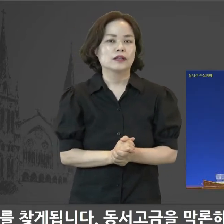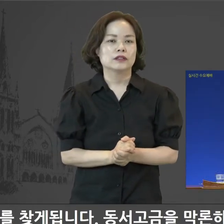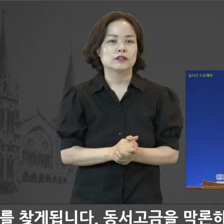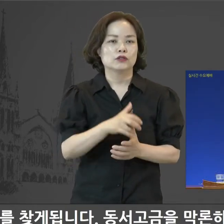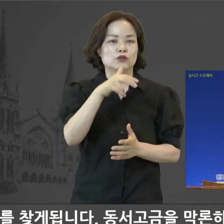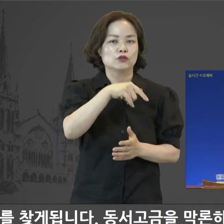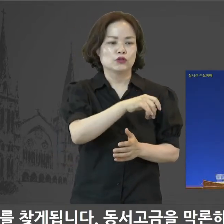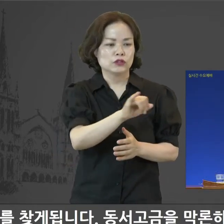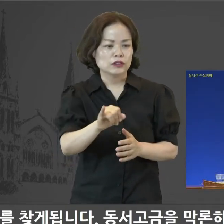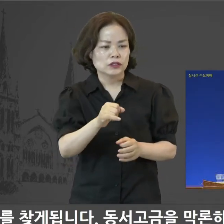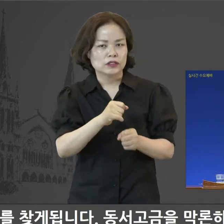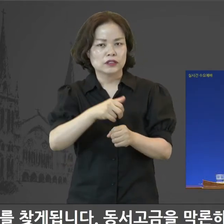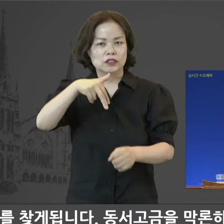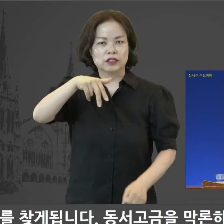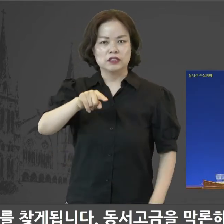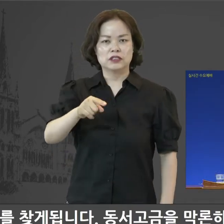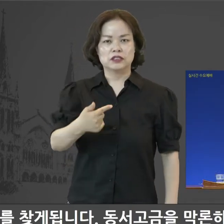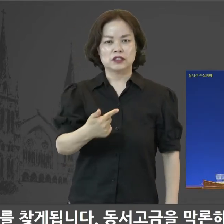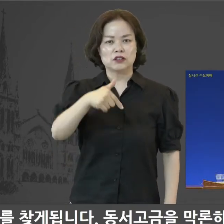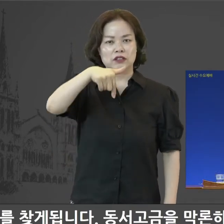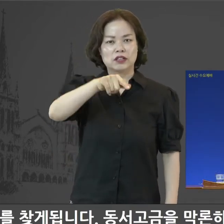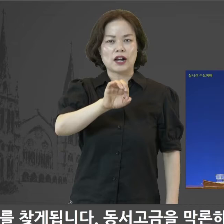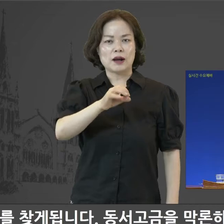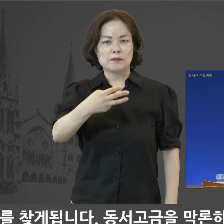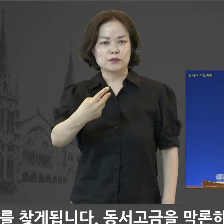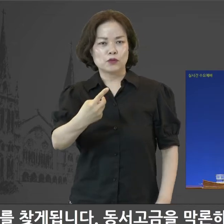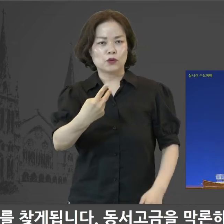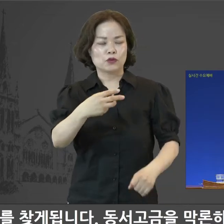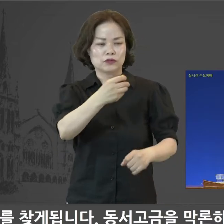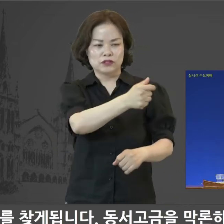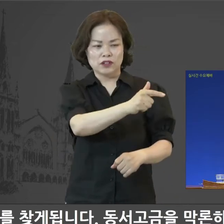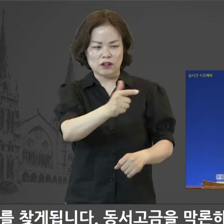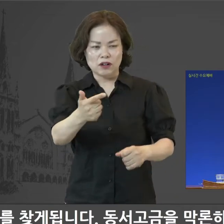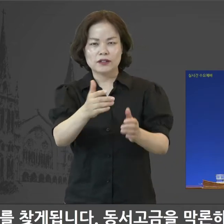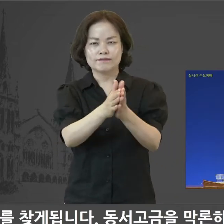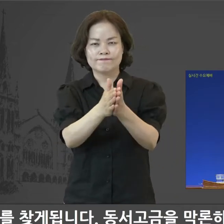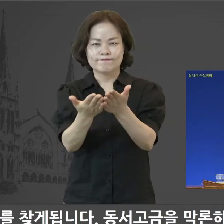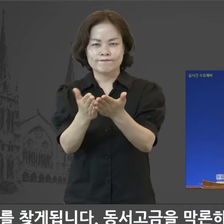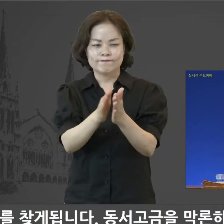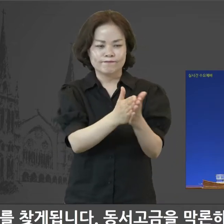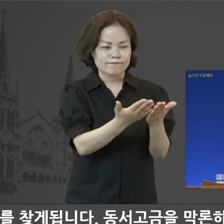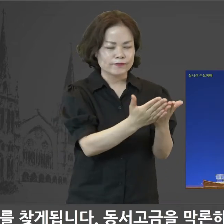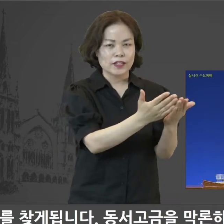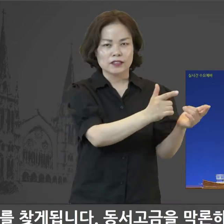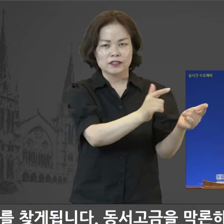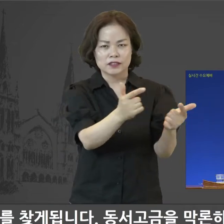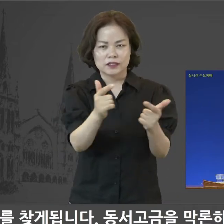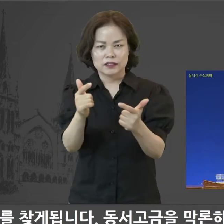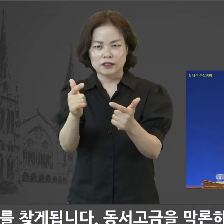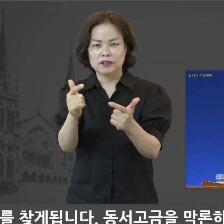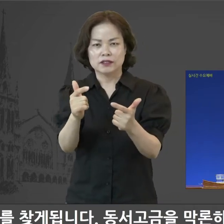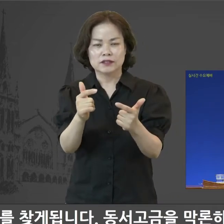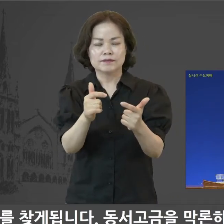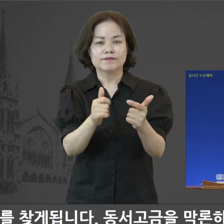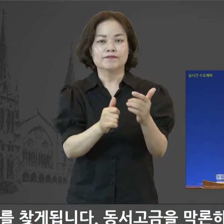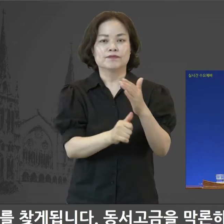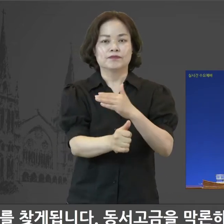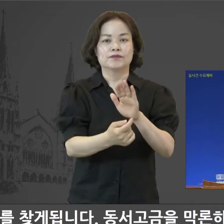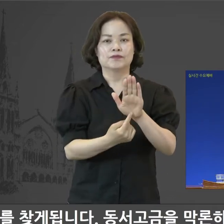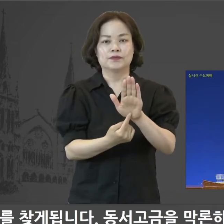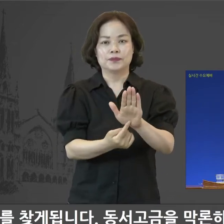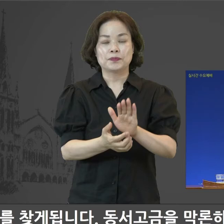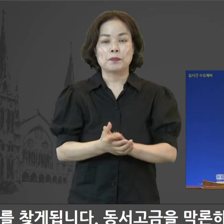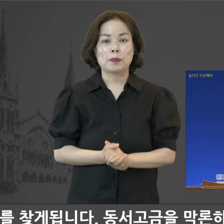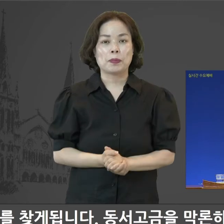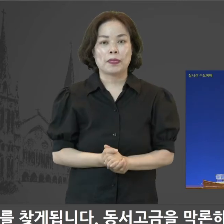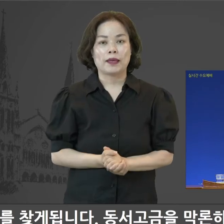주역이라든지 정감록, 노스트라다무스의 예언과 같은 책들이 대표적이죠.